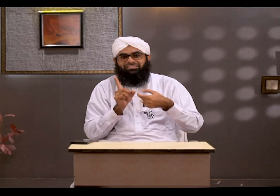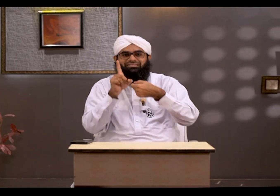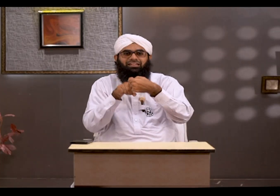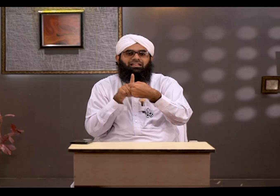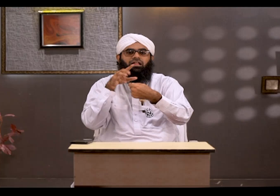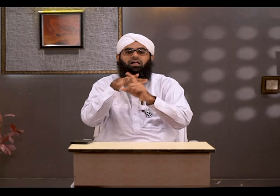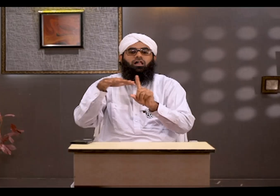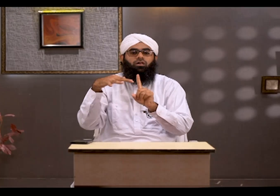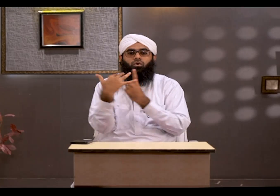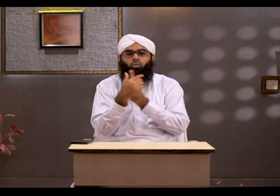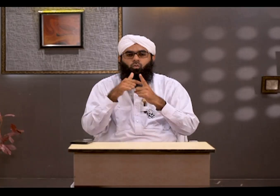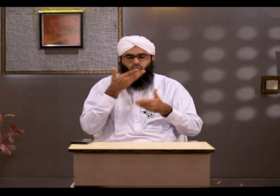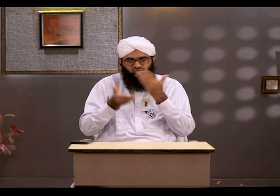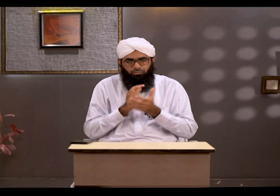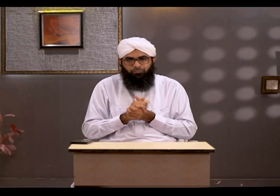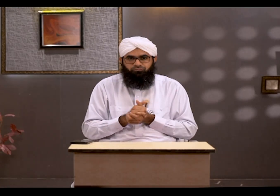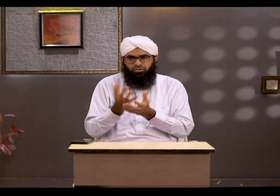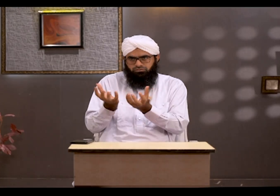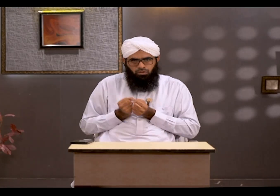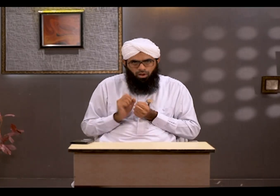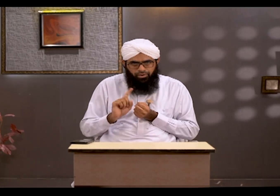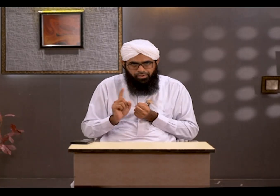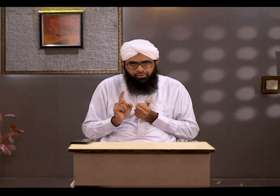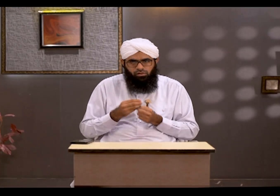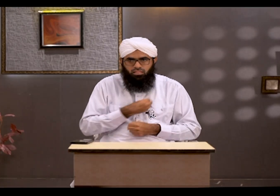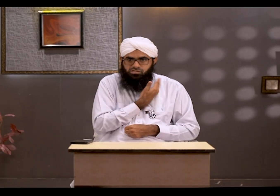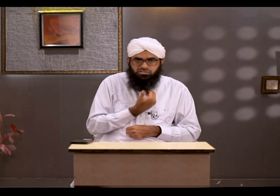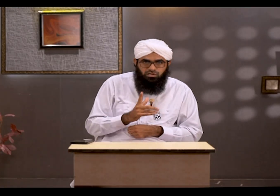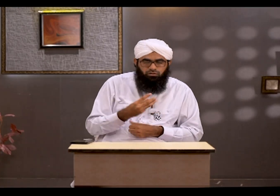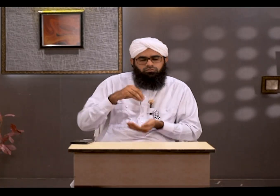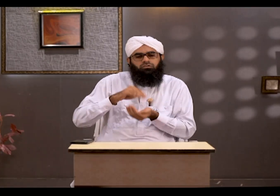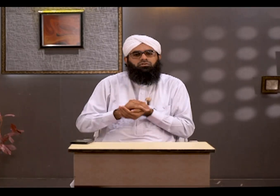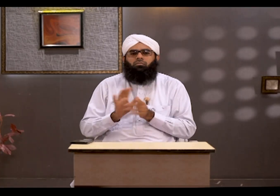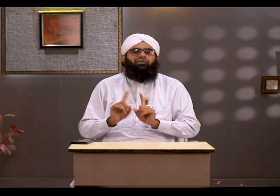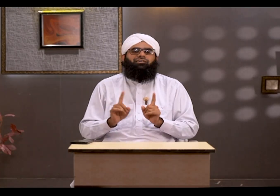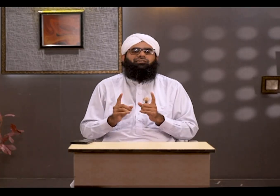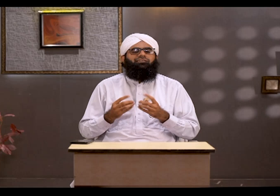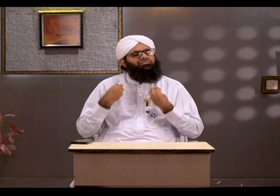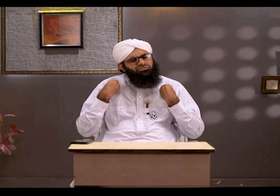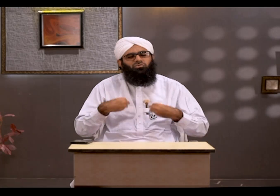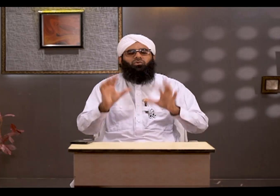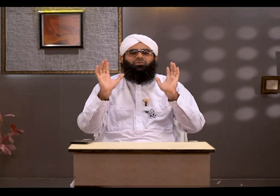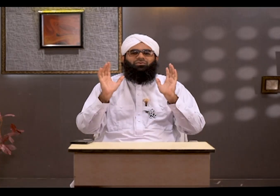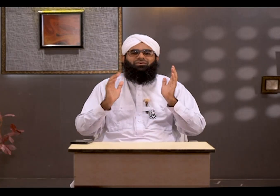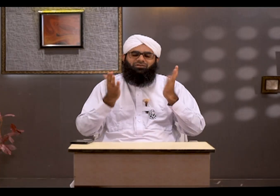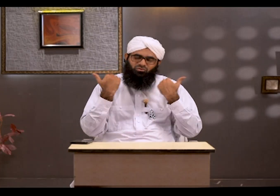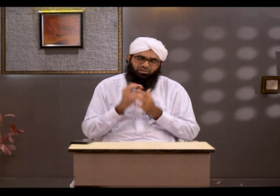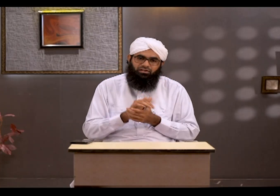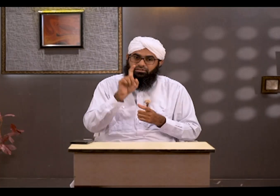یوں فرماتے تھے: طمع نہیں، منع نہیں اور جمع نہیں۔ نمبر 3، حضرت نصر بن علی رحمۃ اللہ علیہ نے فرمایا کہ میں